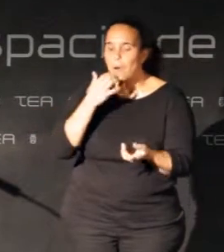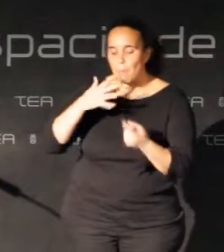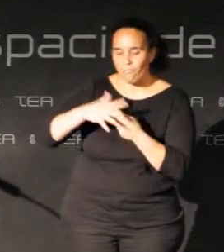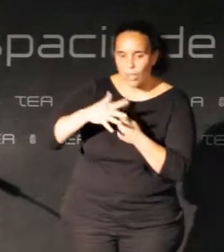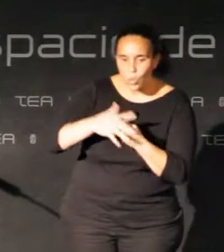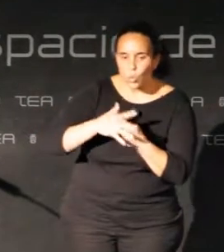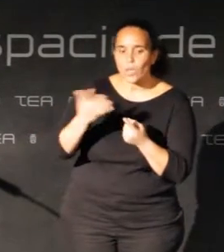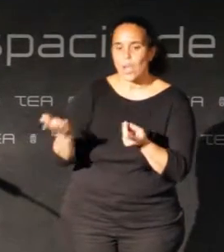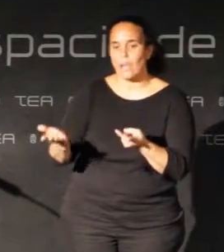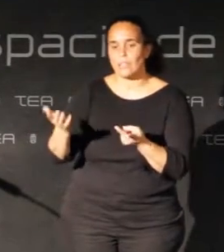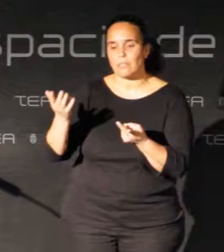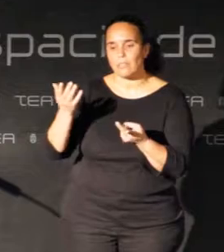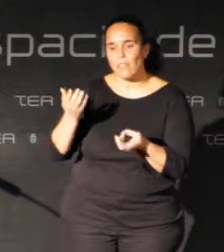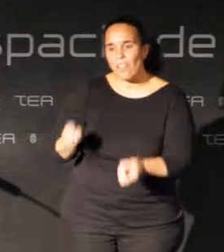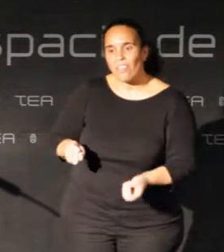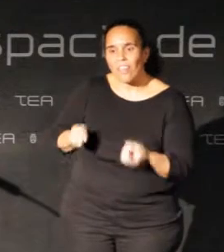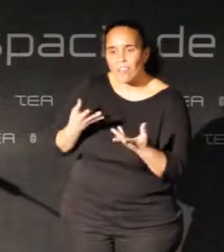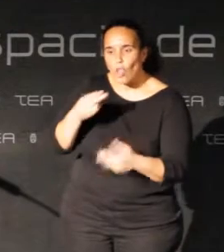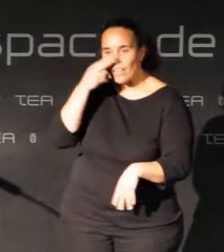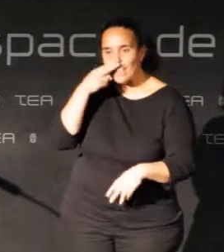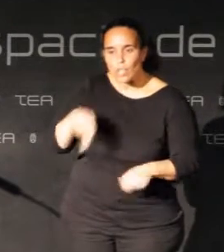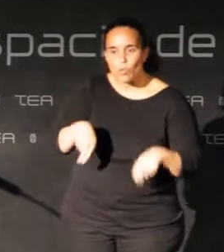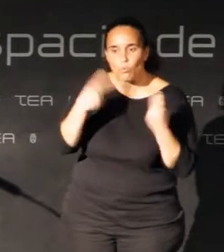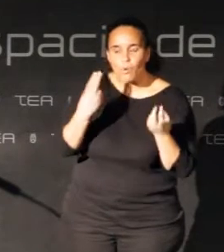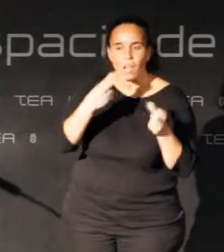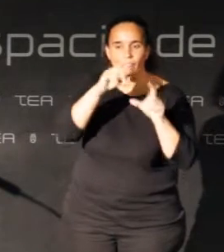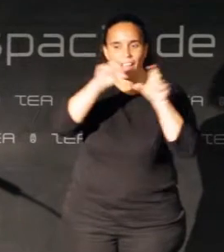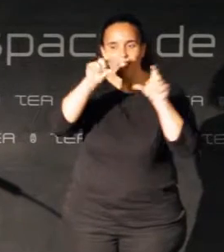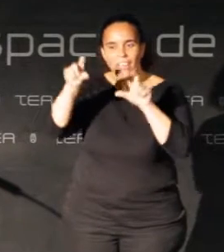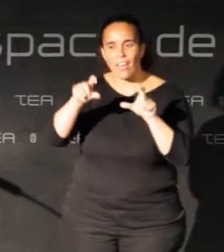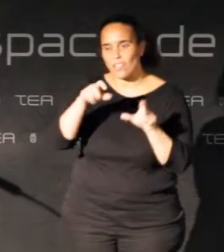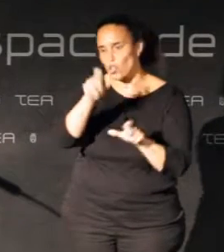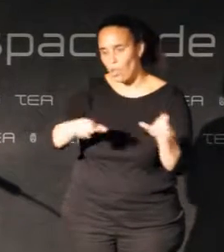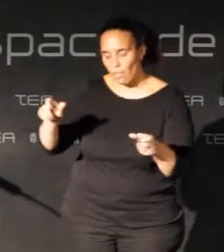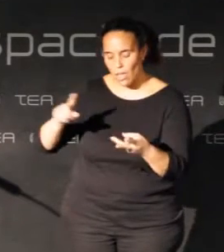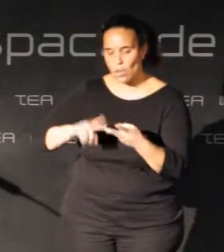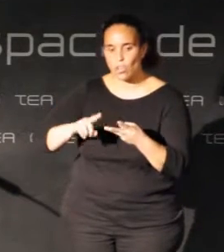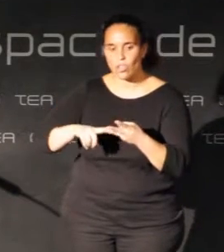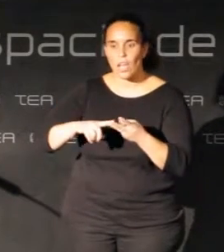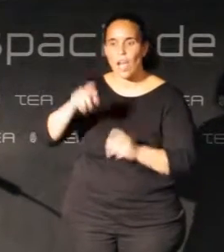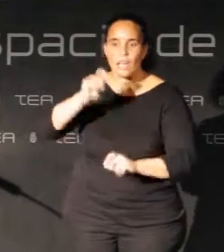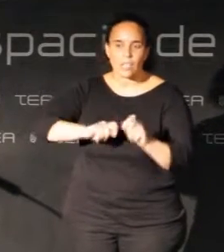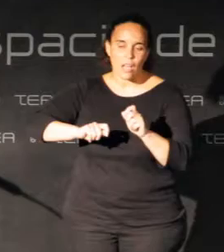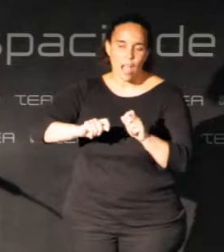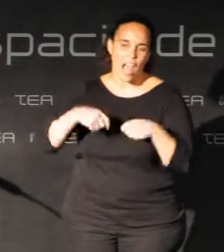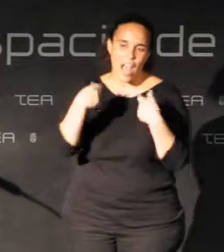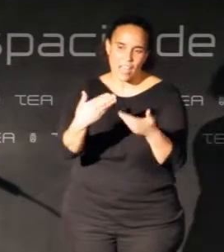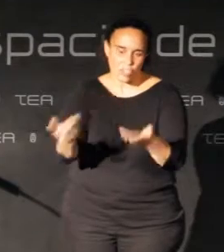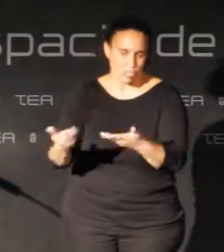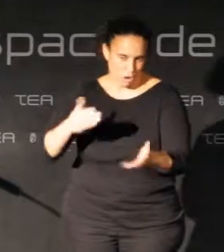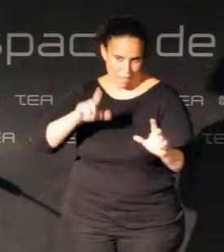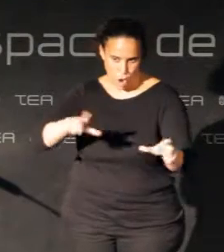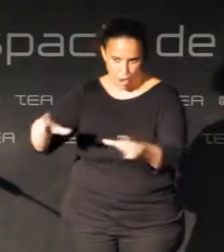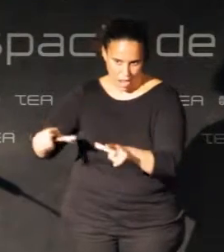factura, la declaración de interés público de las entidades ciudadanas, las sesiones de locales a entidades ciudadanas,